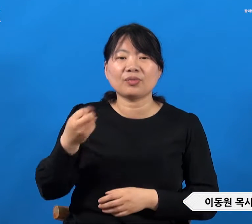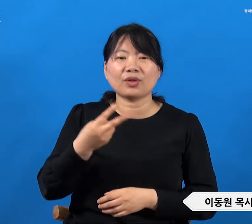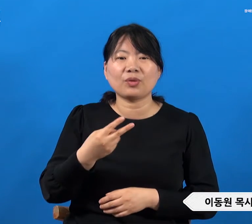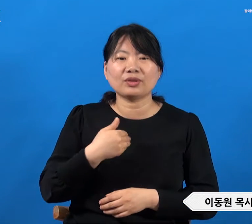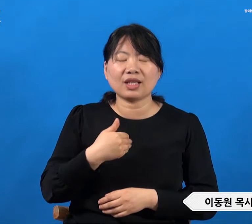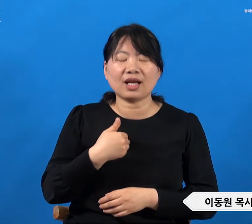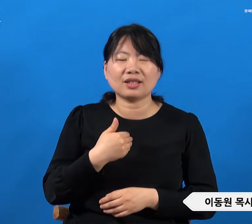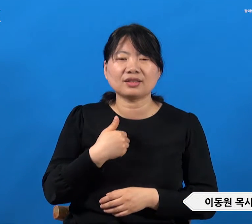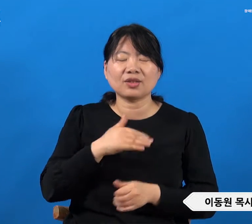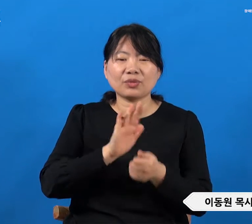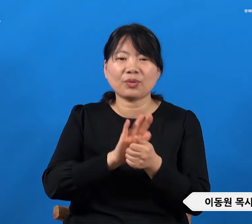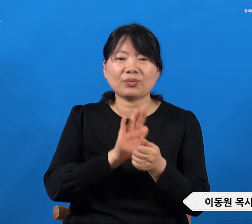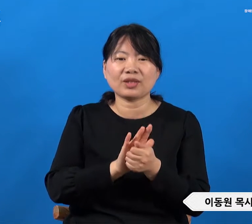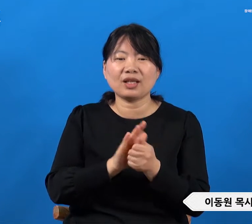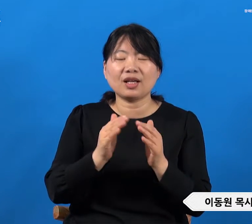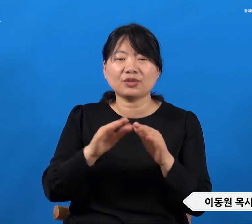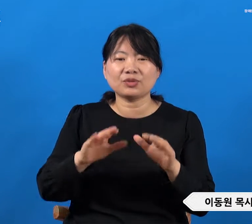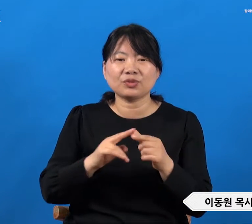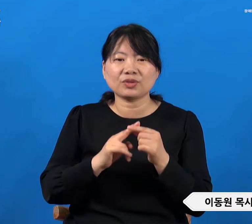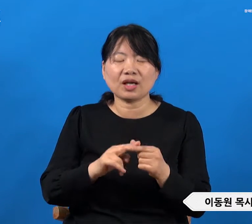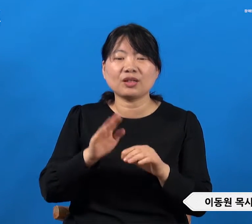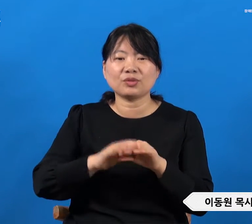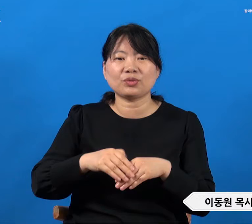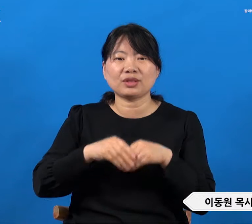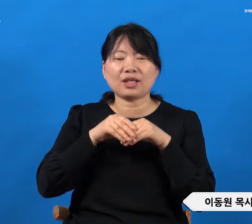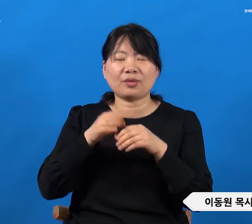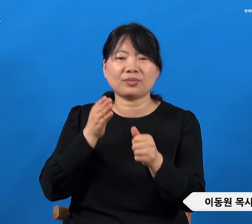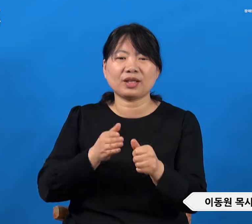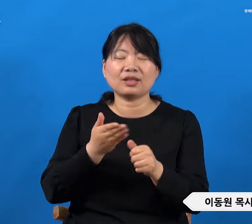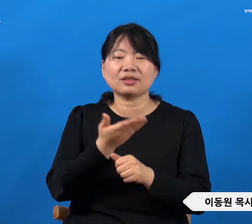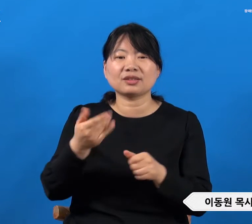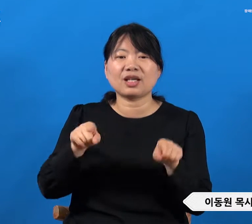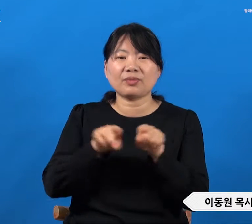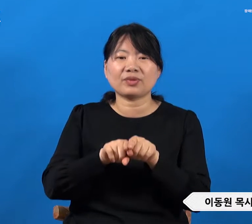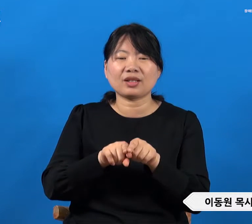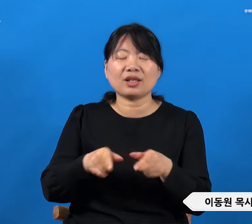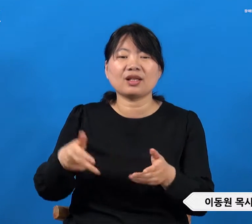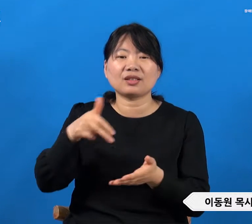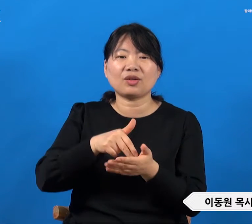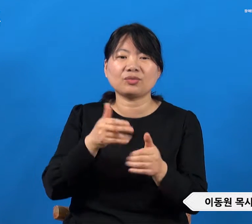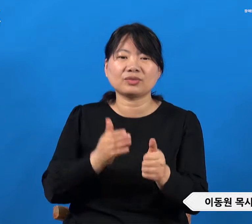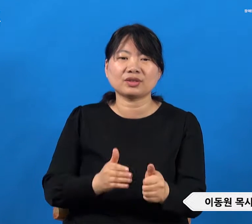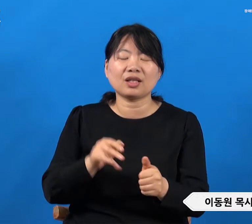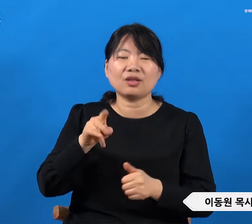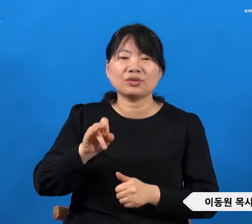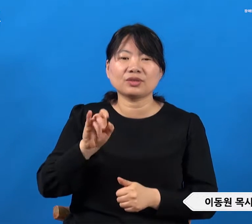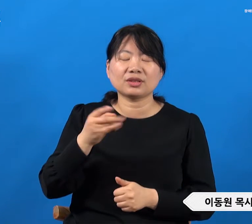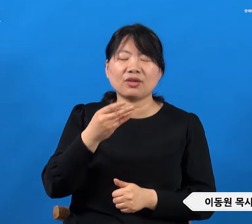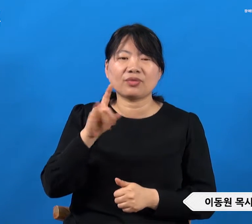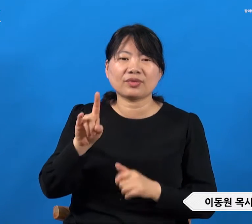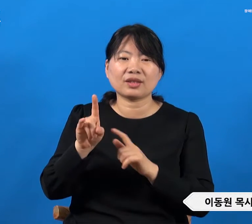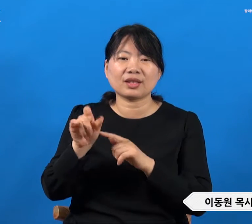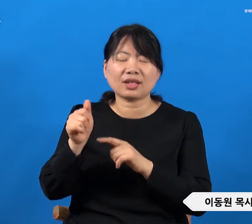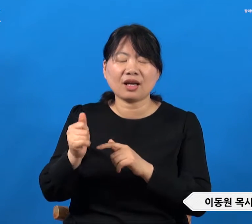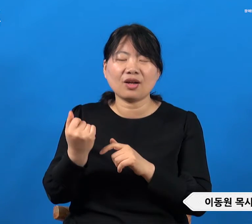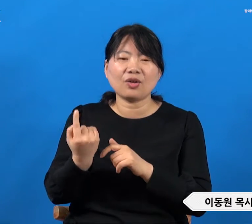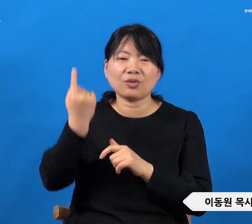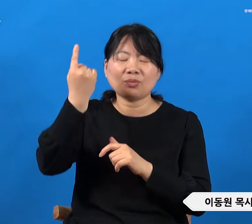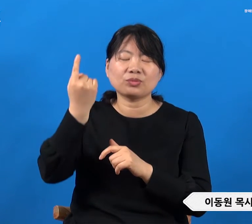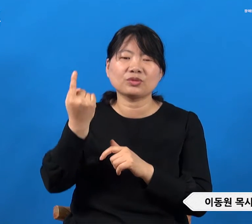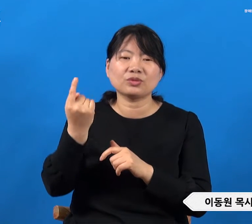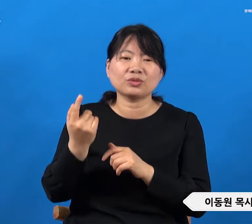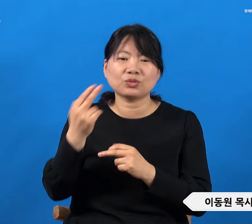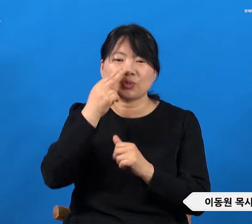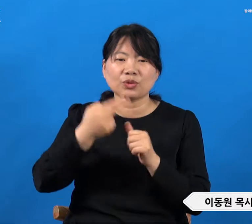그리고 나를 돕는 이웃들과 손을 잡으십시오. 그들과 함께 일어서십시오. 송경태 씨도 그 높은